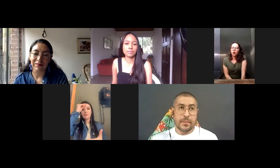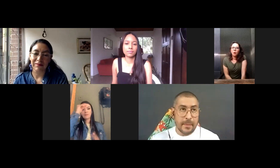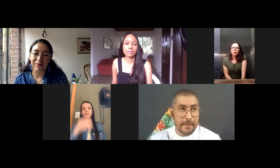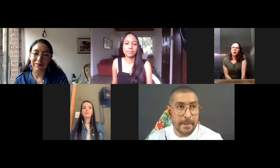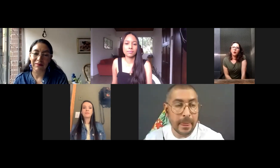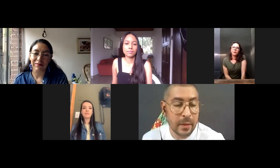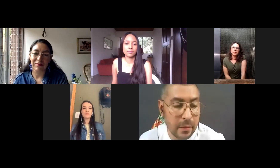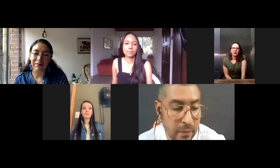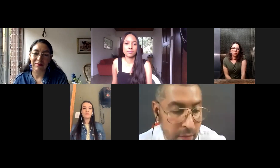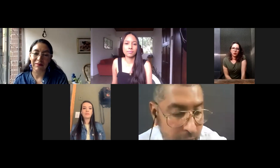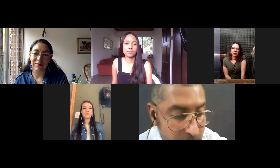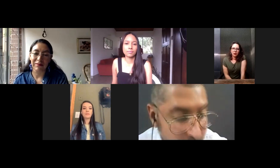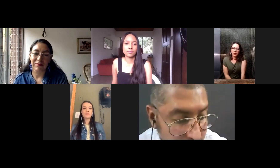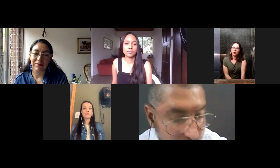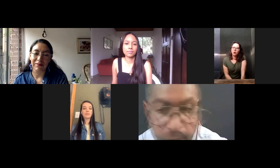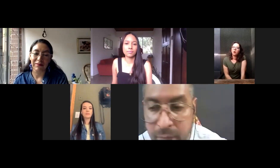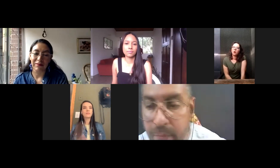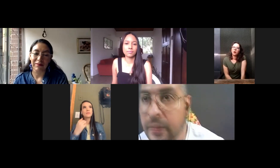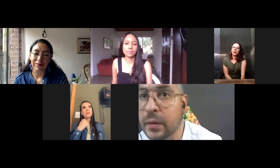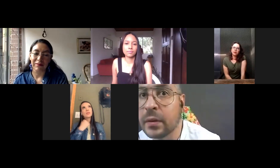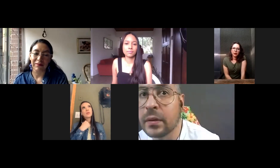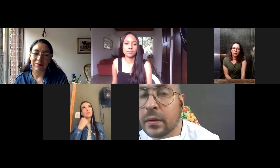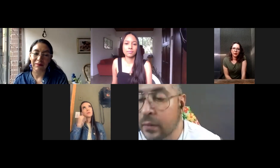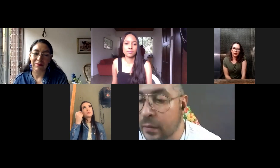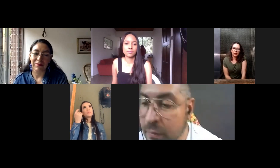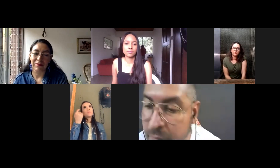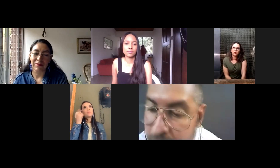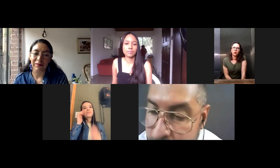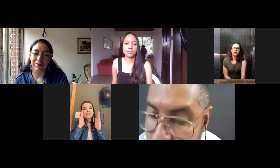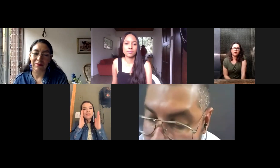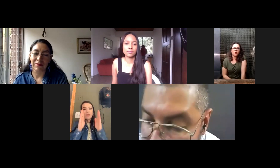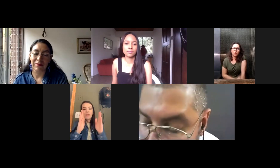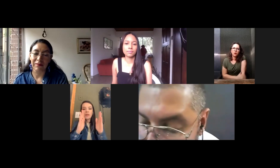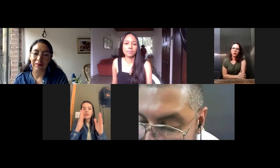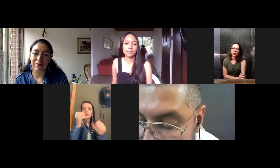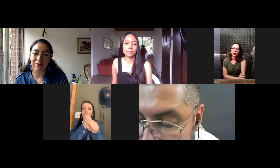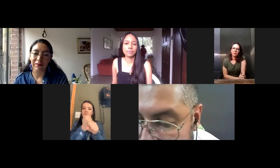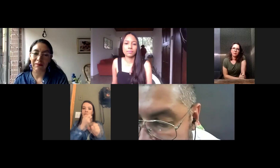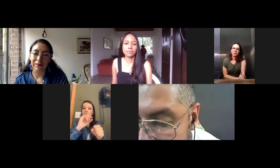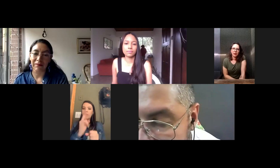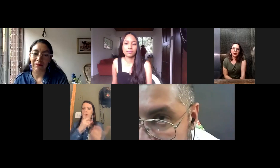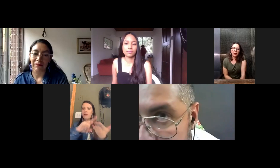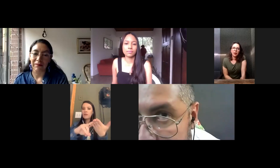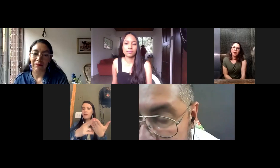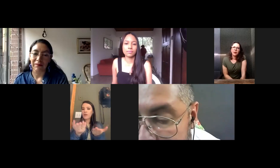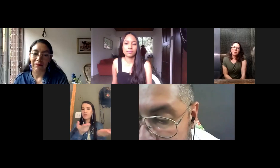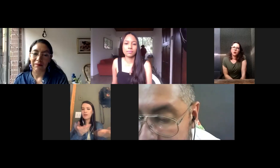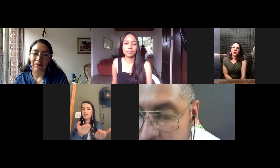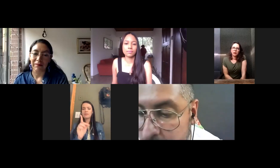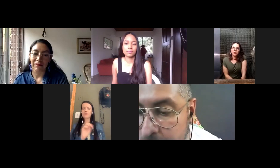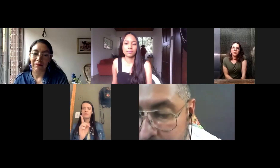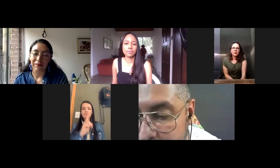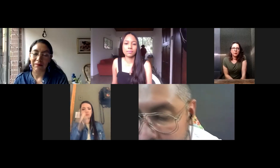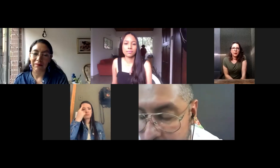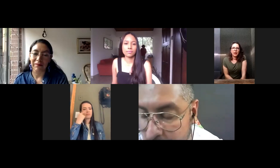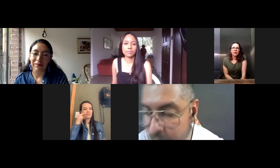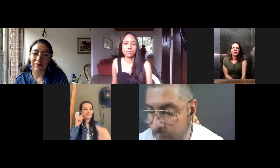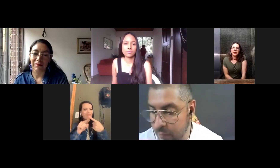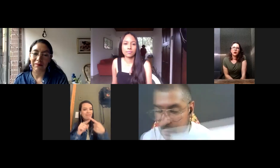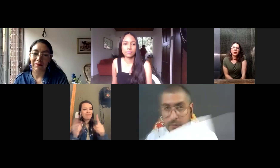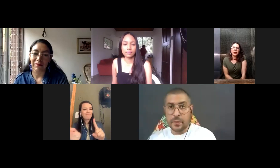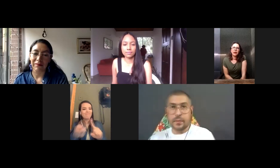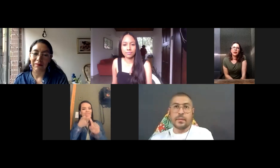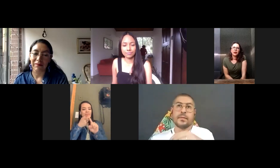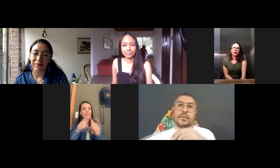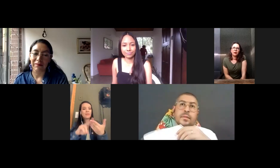no como pensando en trabajar como intérprete, nunca fue como mi meta, mi objetivo principal,